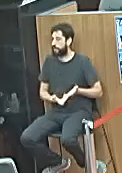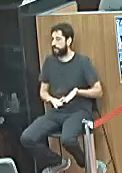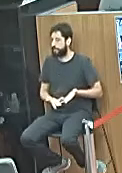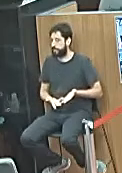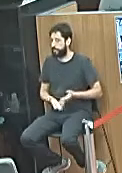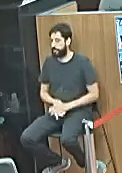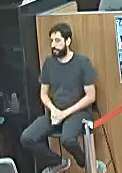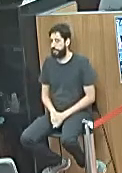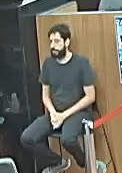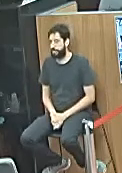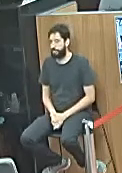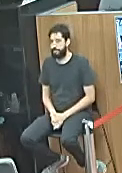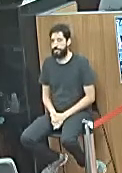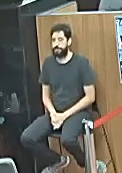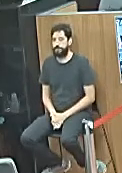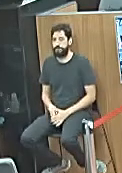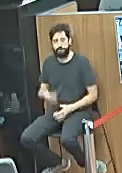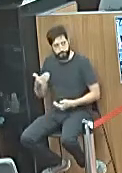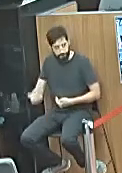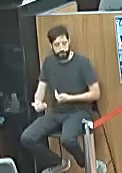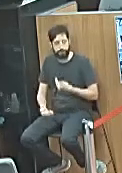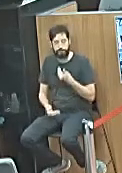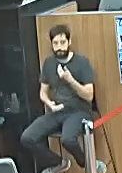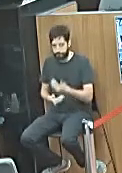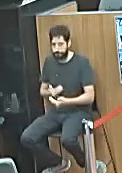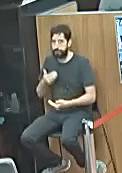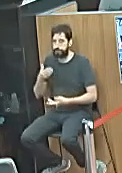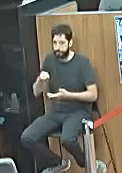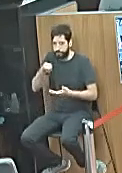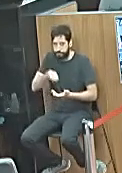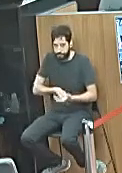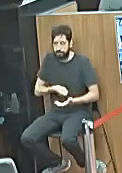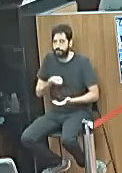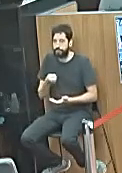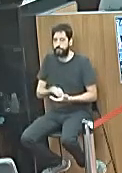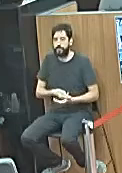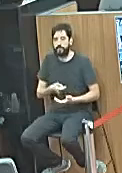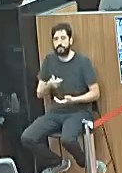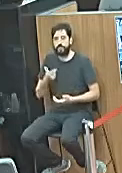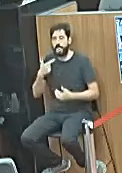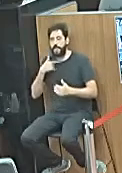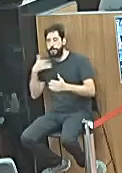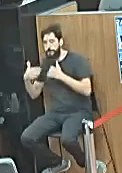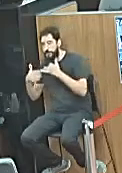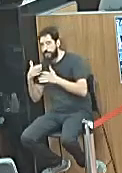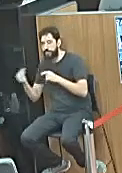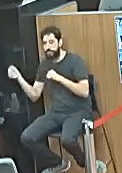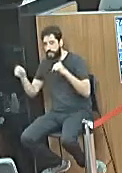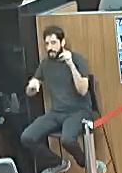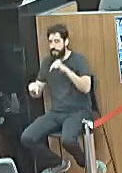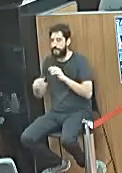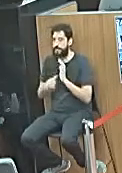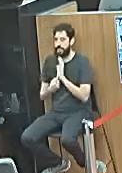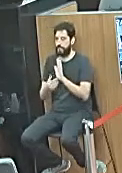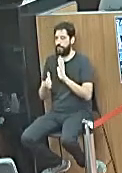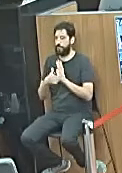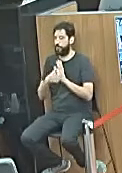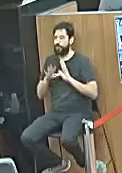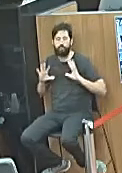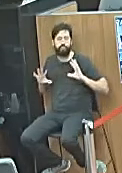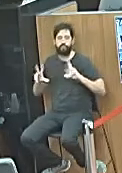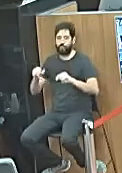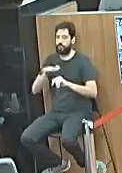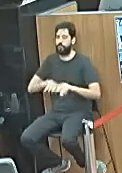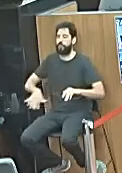é no dia a dia insistentemente pelos movimentos que apresentar as propostas todas de maneira geral